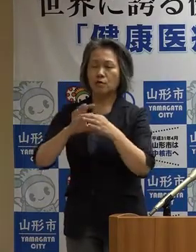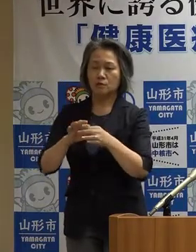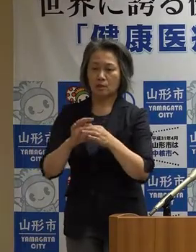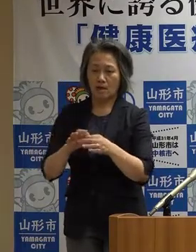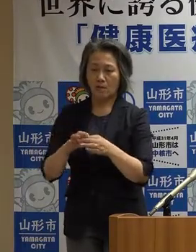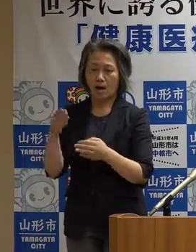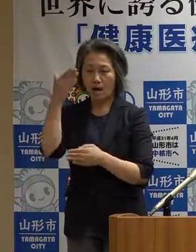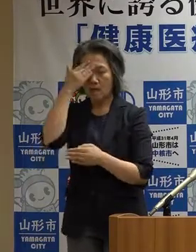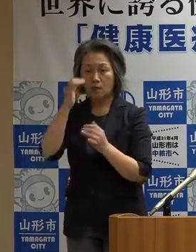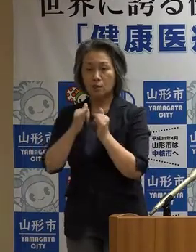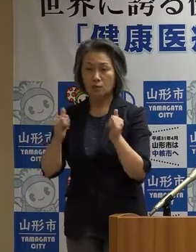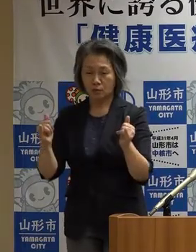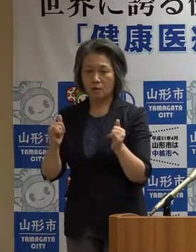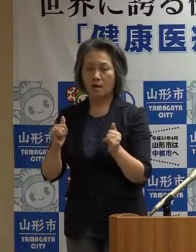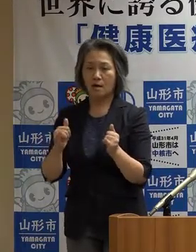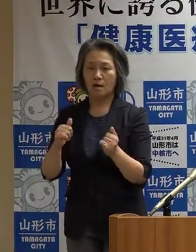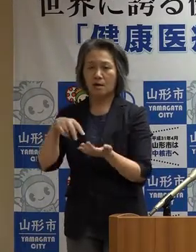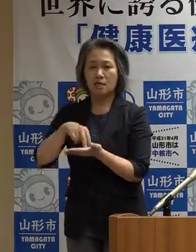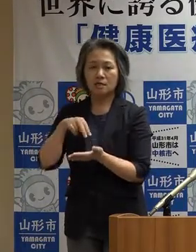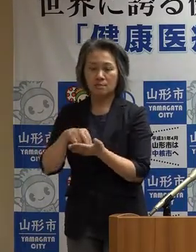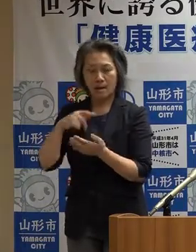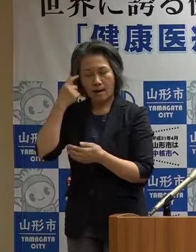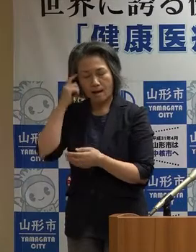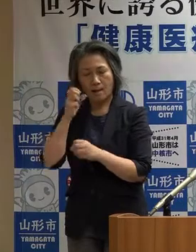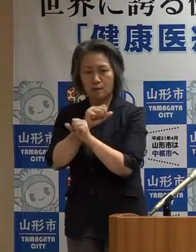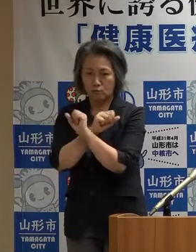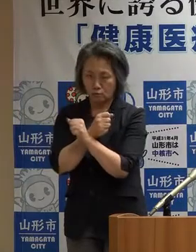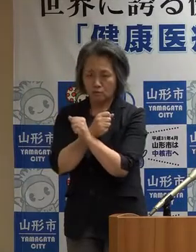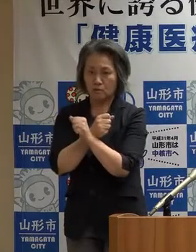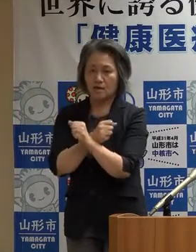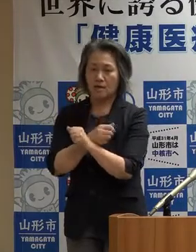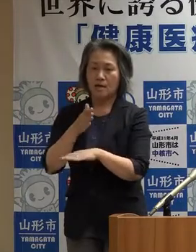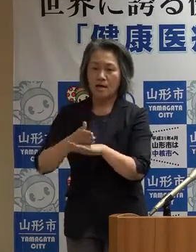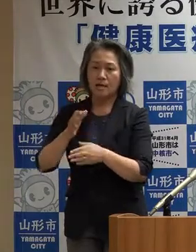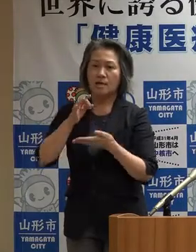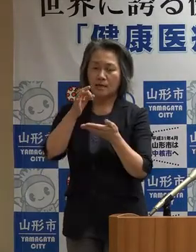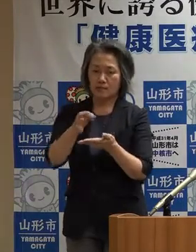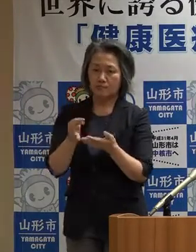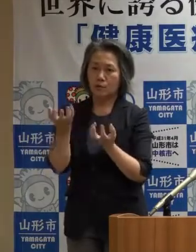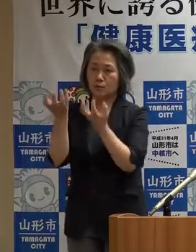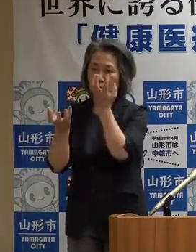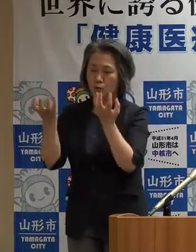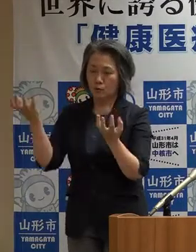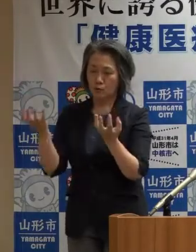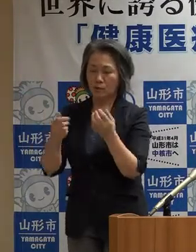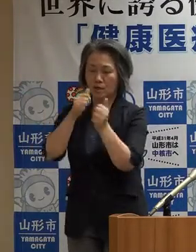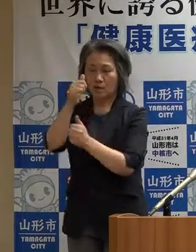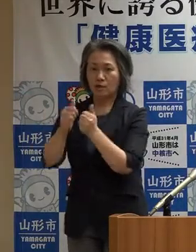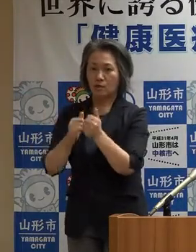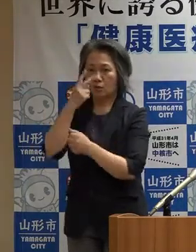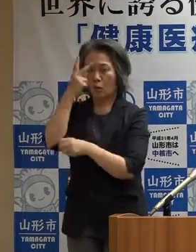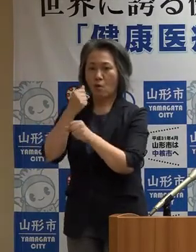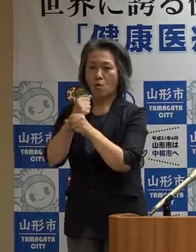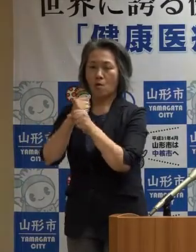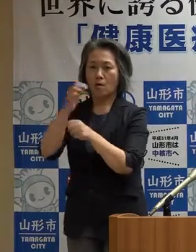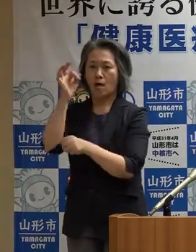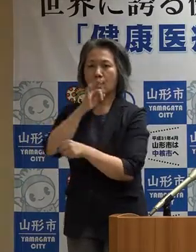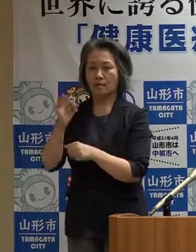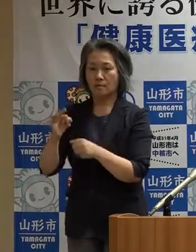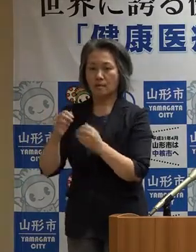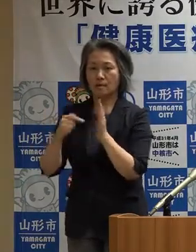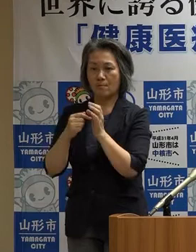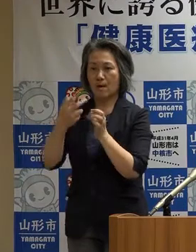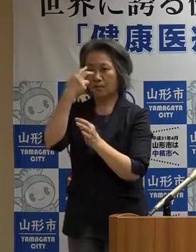者目線に立った表示を心がけ、返礼品はもちろんのこと、フルーツや伝統工芸品などの山形市全体の魅力を発信